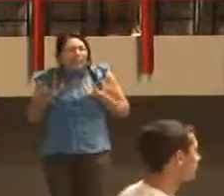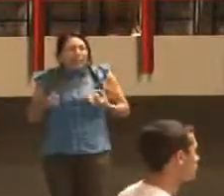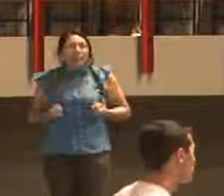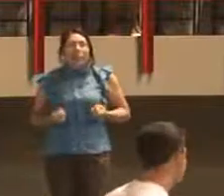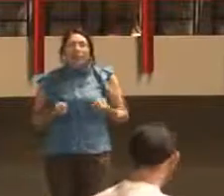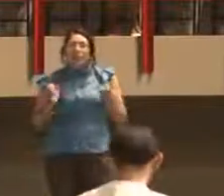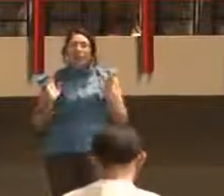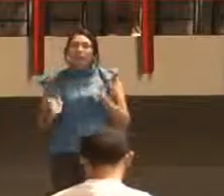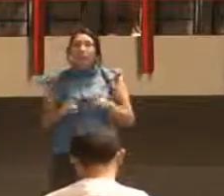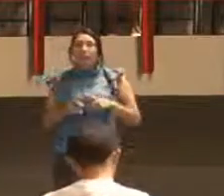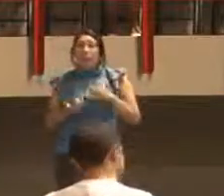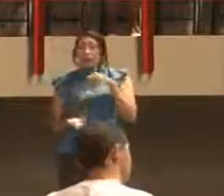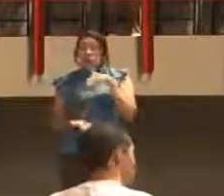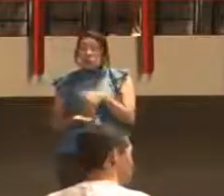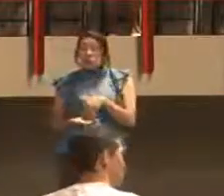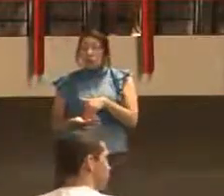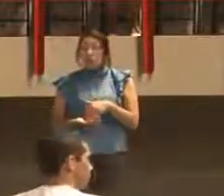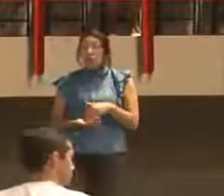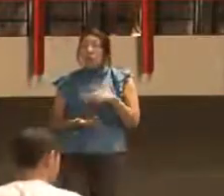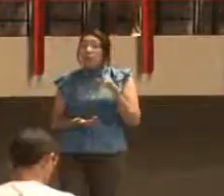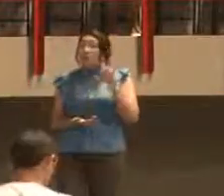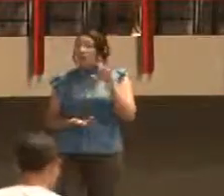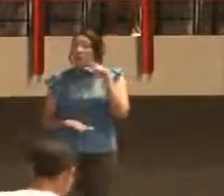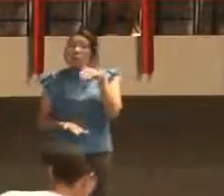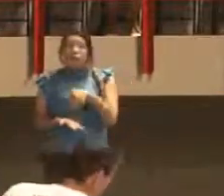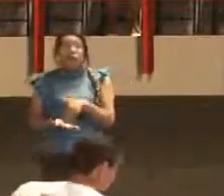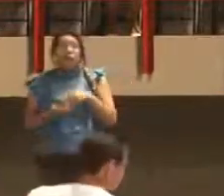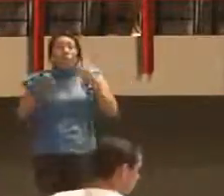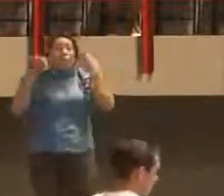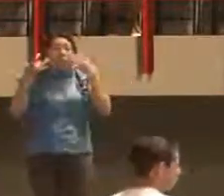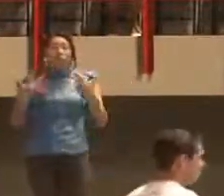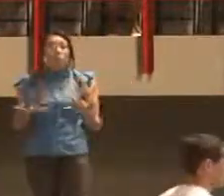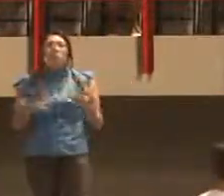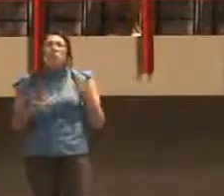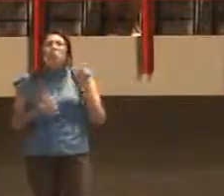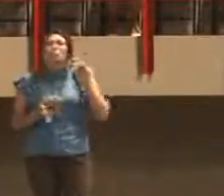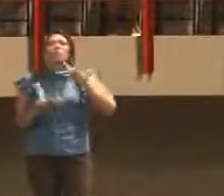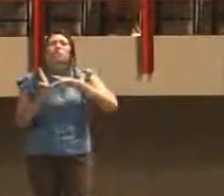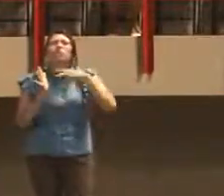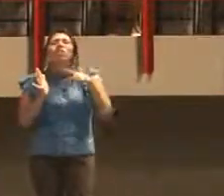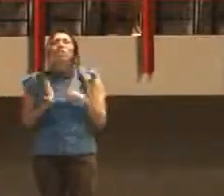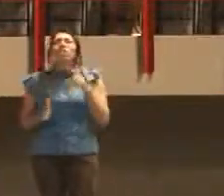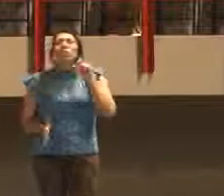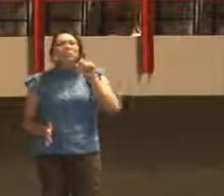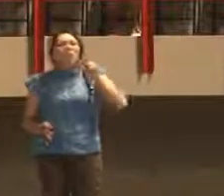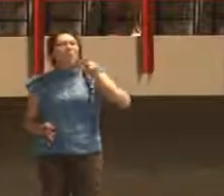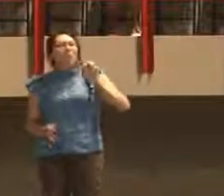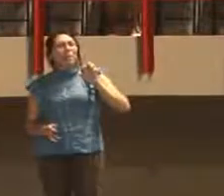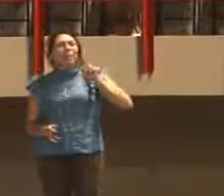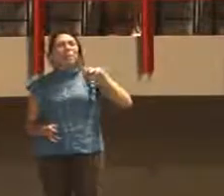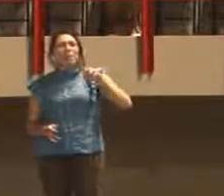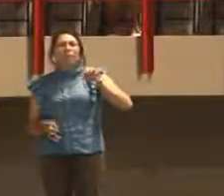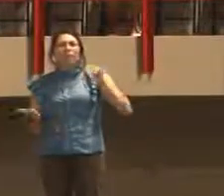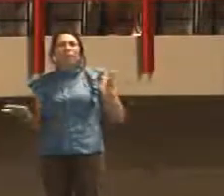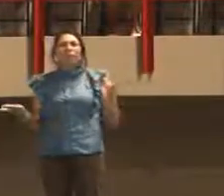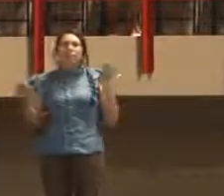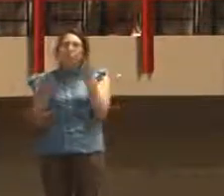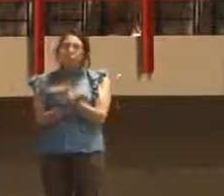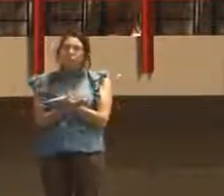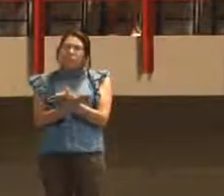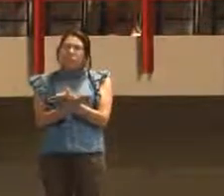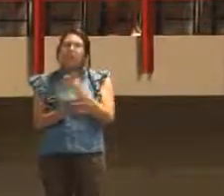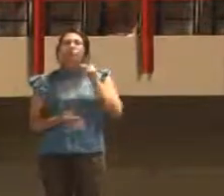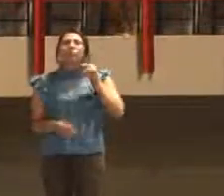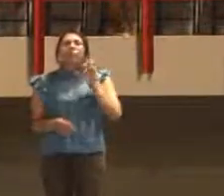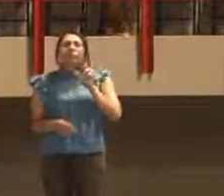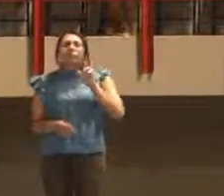puxado, mas vamos para a última. Só uma última dica. O que é que significa fazer uma permutação? Existem questões que a gente vai